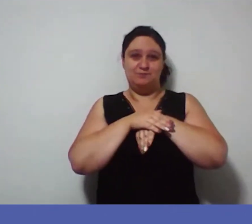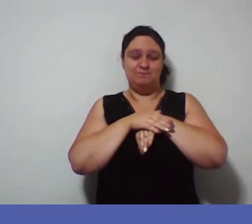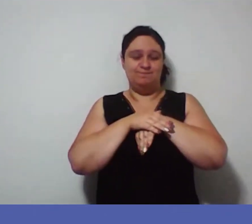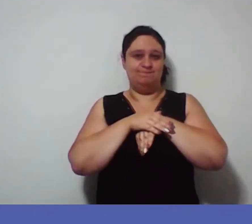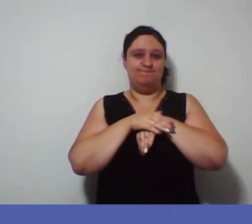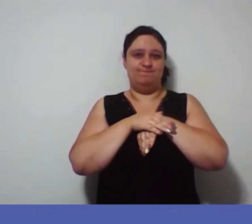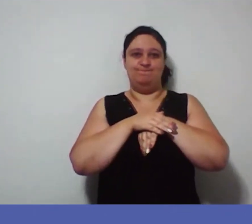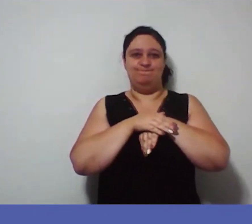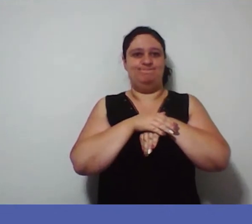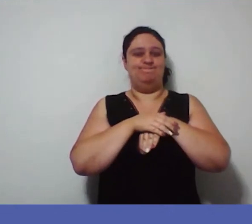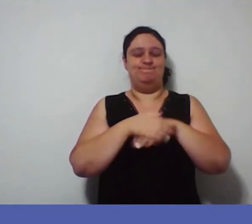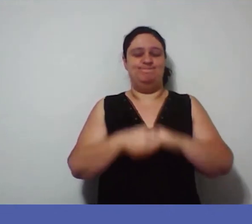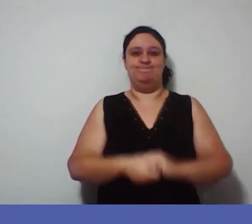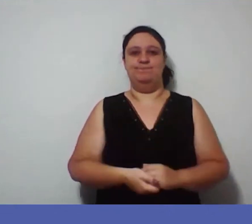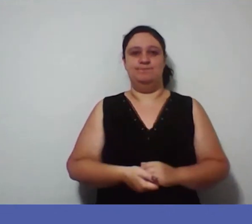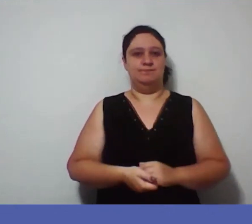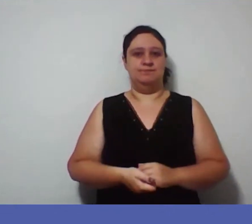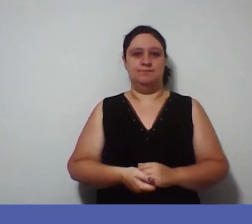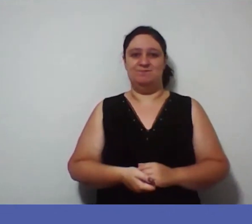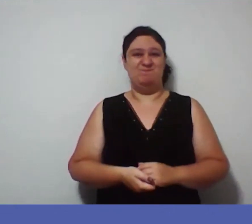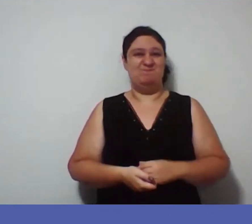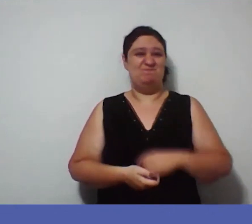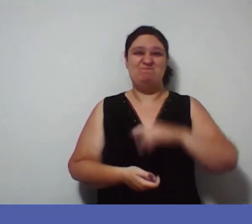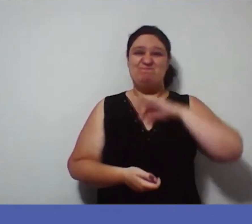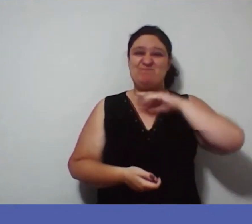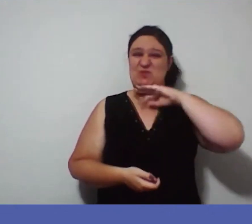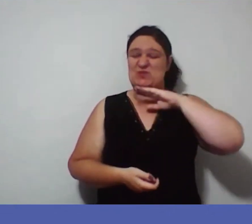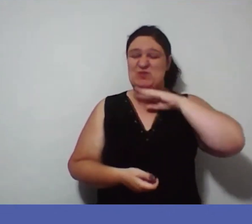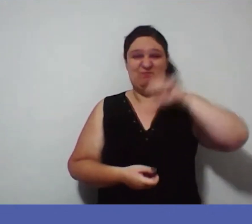está podre.